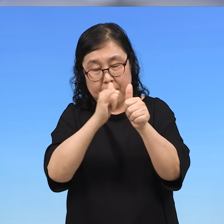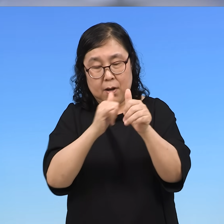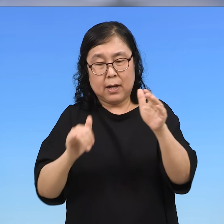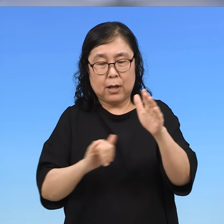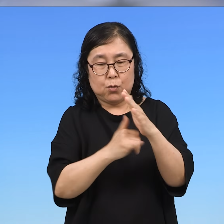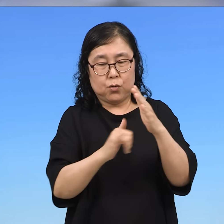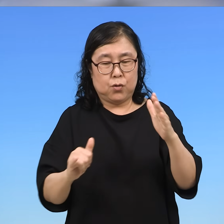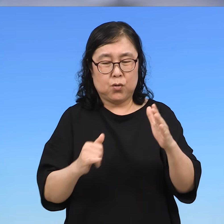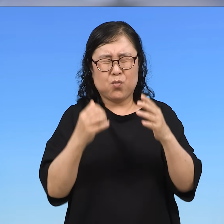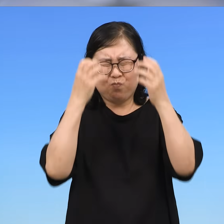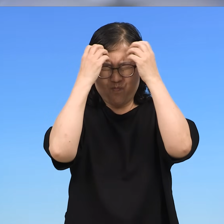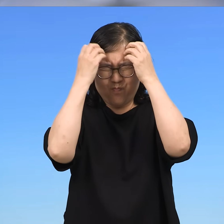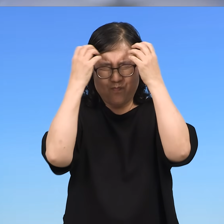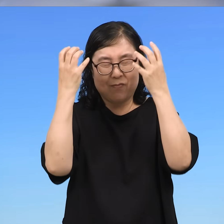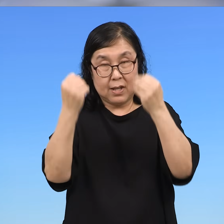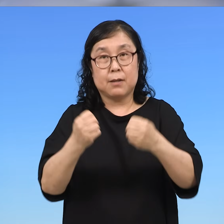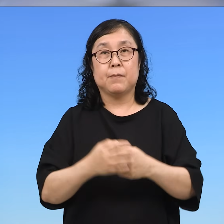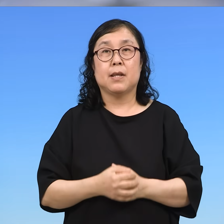고생을 합니다.